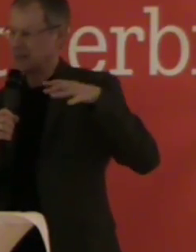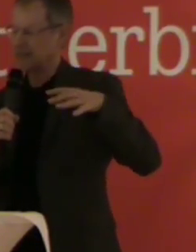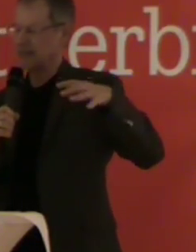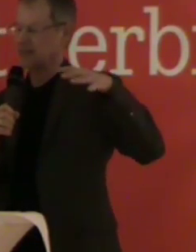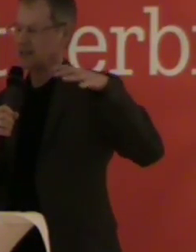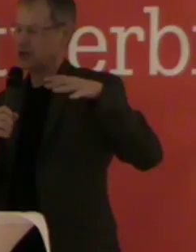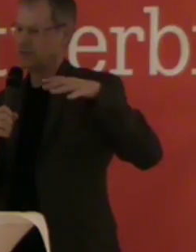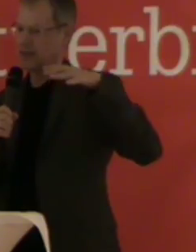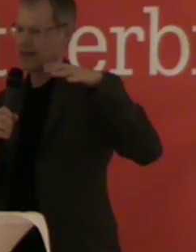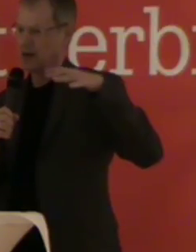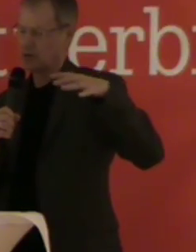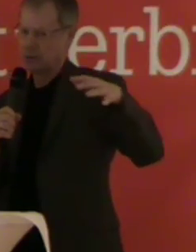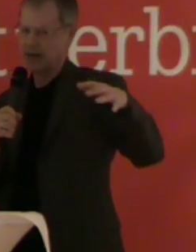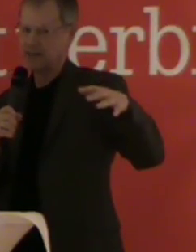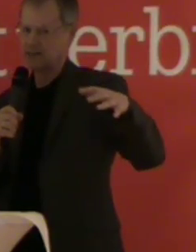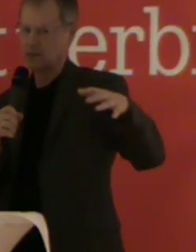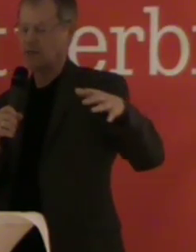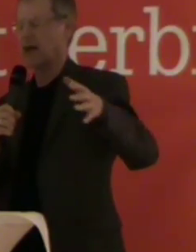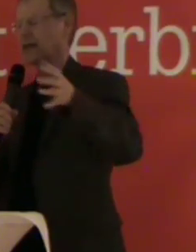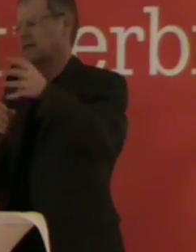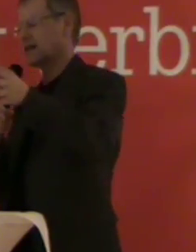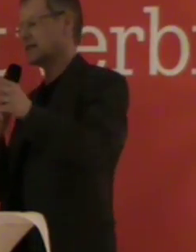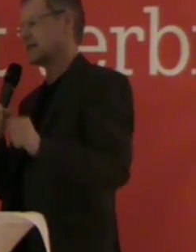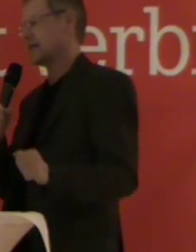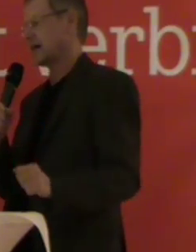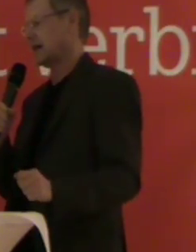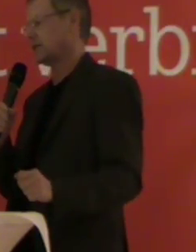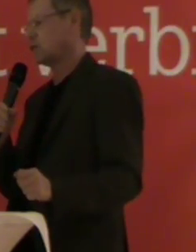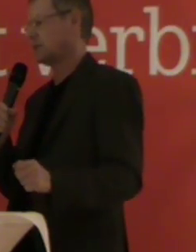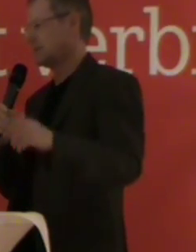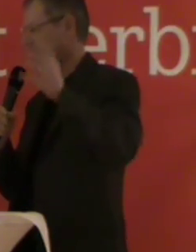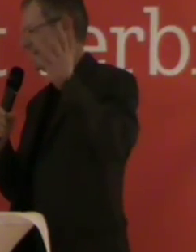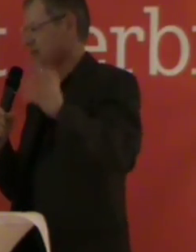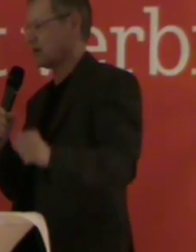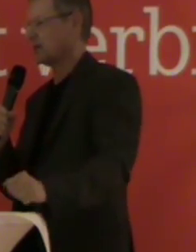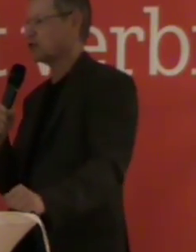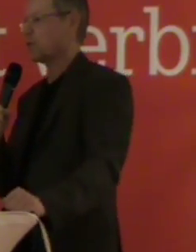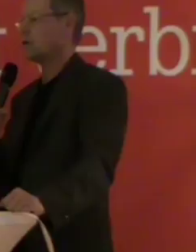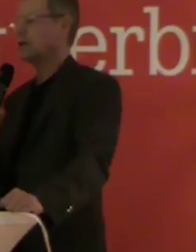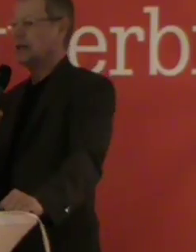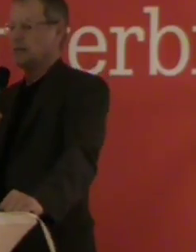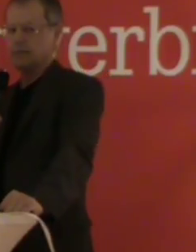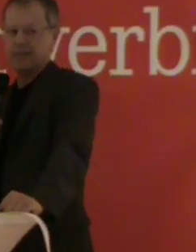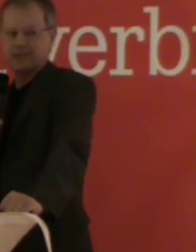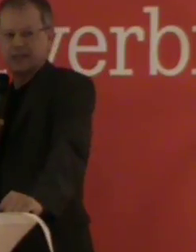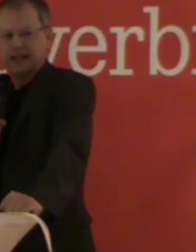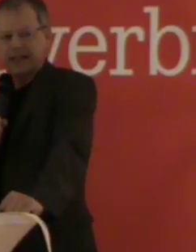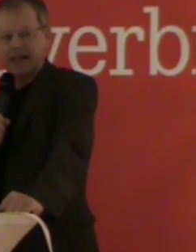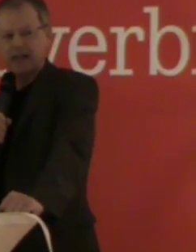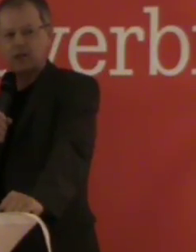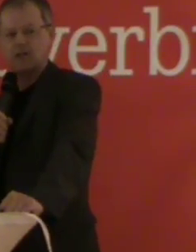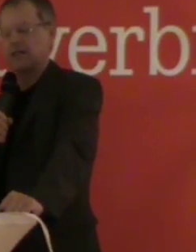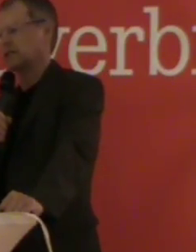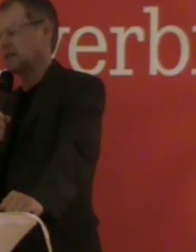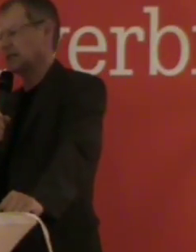bis in die Mitte der Gesellschaft hinein ausbreitet und auf der anderen Seite sich der Reichtum, Dietmar hat es auch angesprochen, in